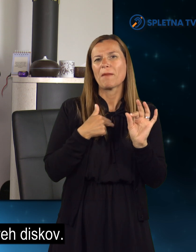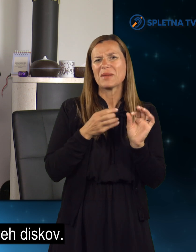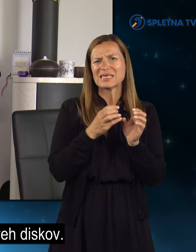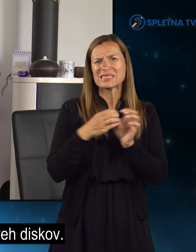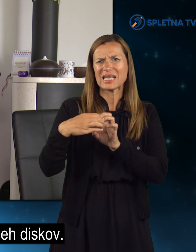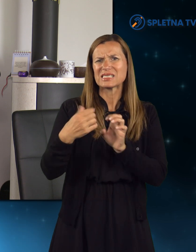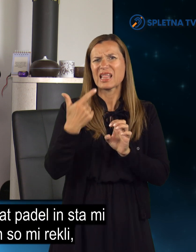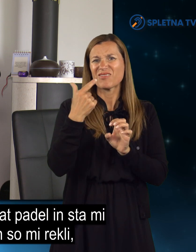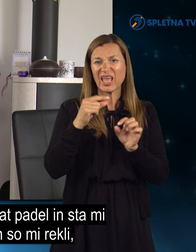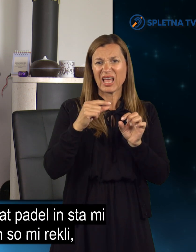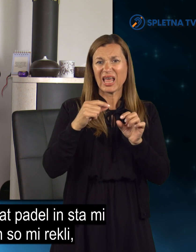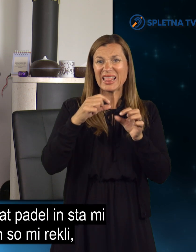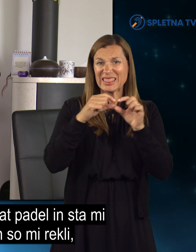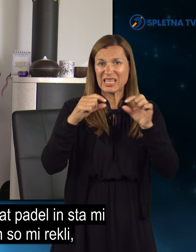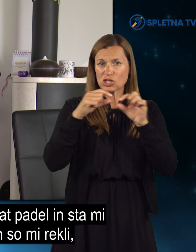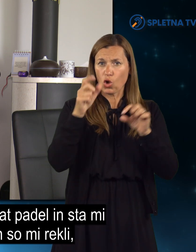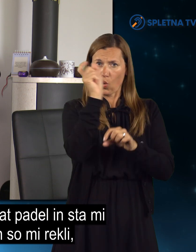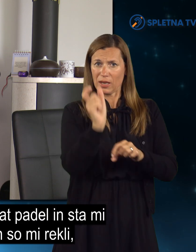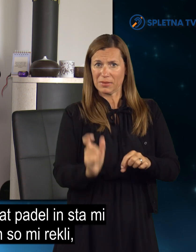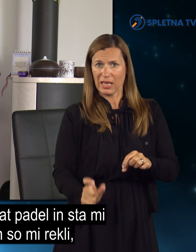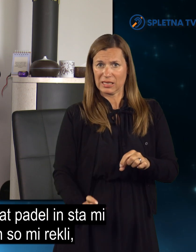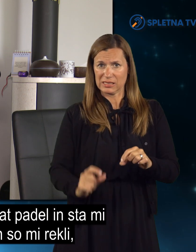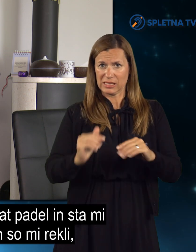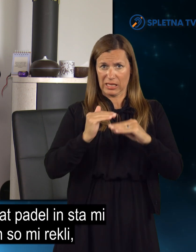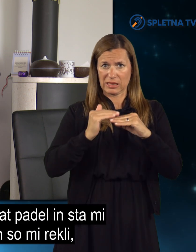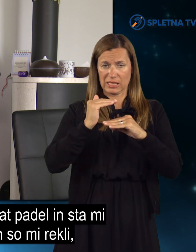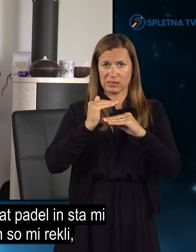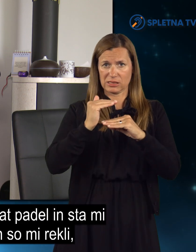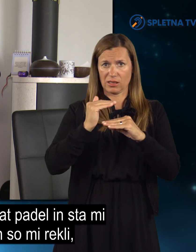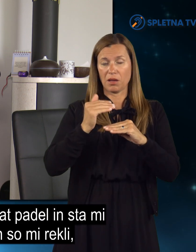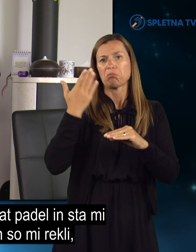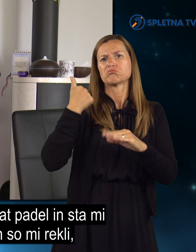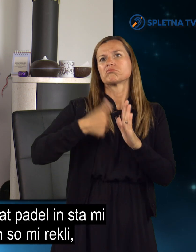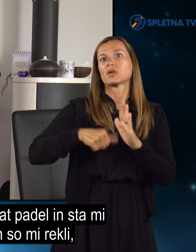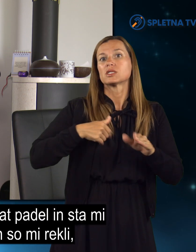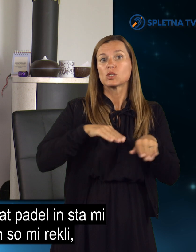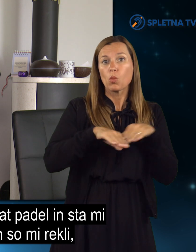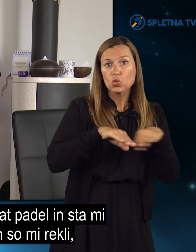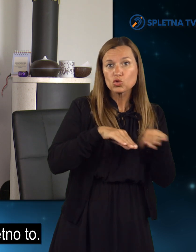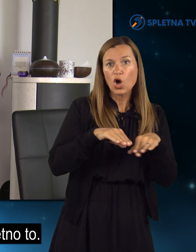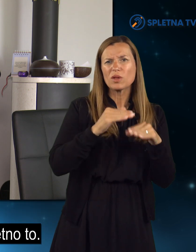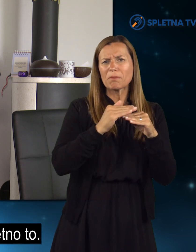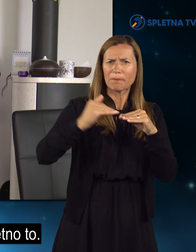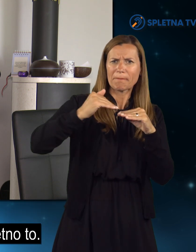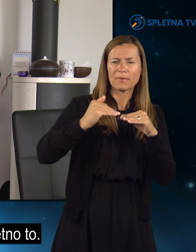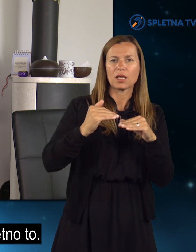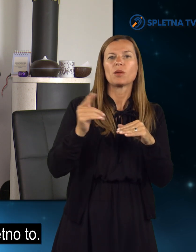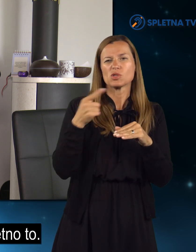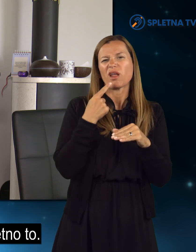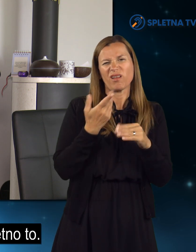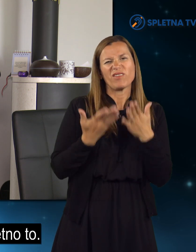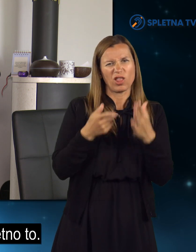diskov, ker sem pri smučanju enkrat padel in so mi ti diski zdrsnili in so rekli, to je verjetno